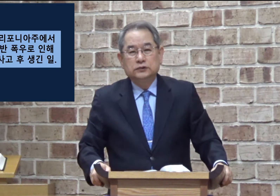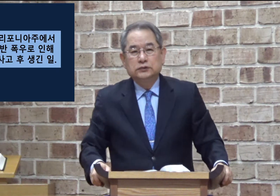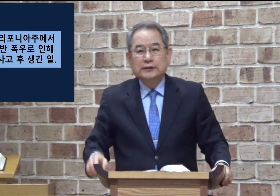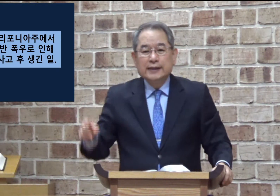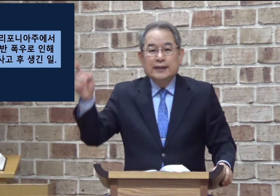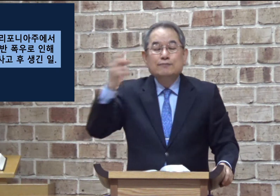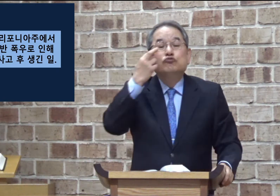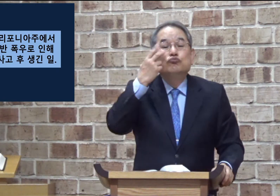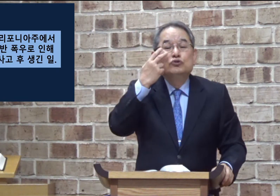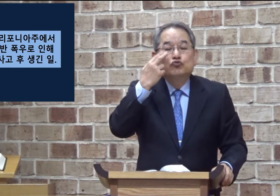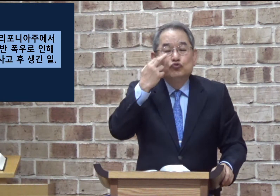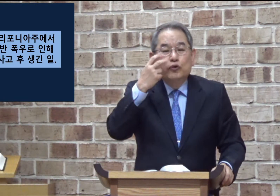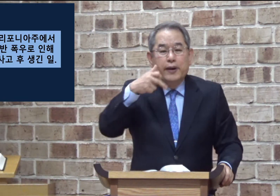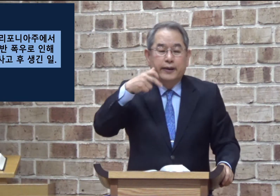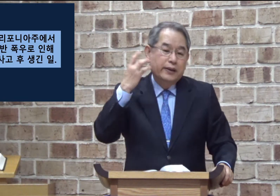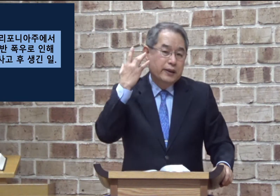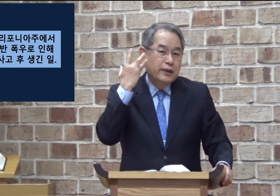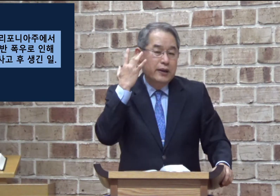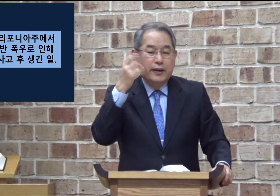미국 캘리포니아 주에서